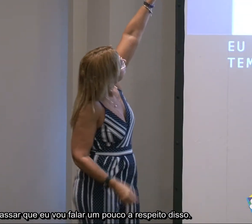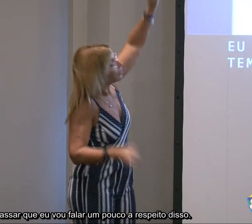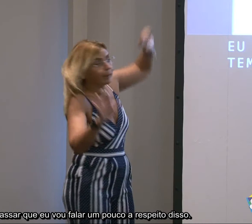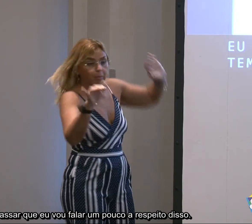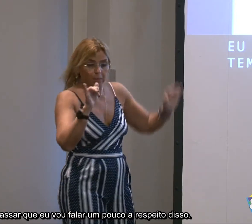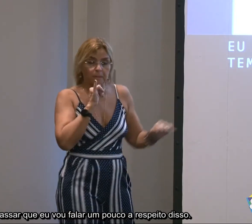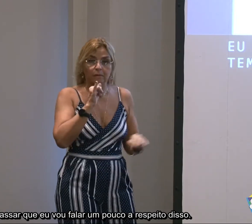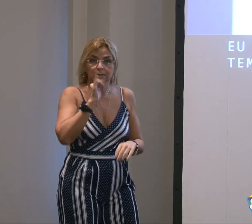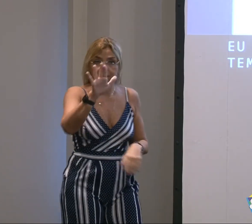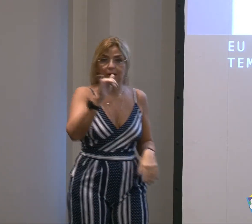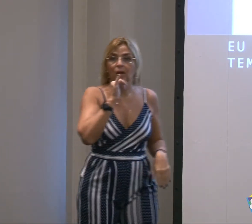disso.